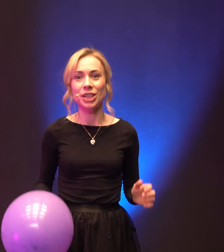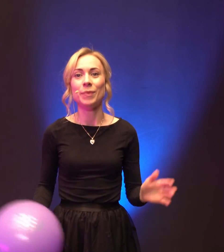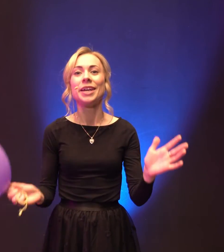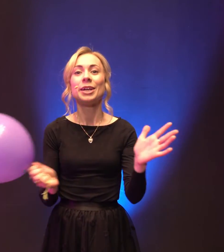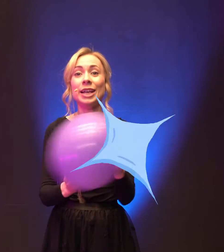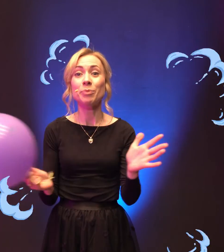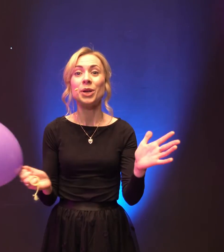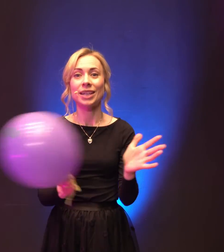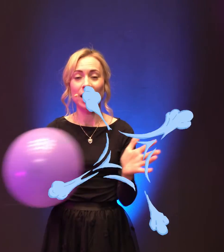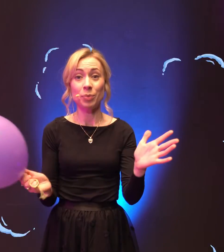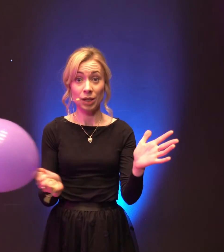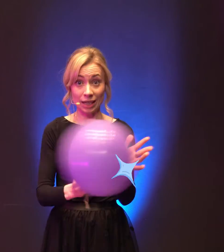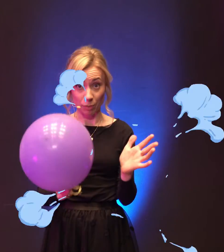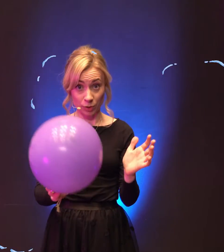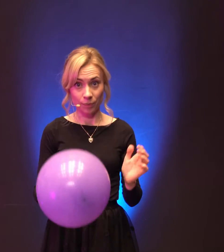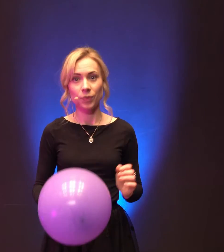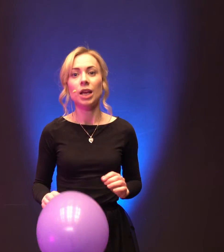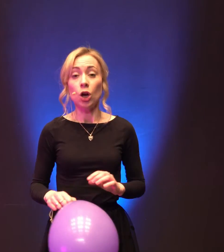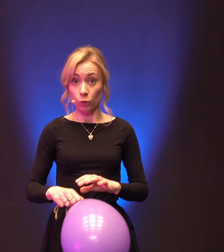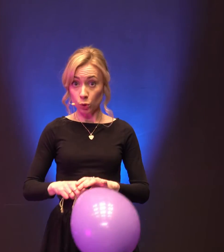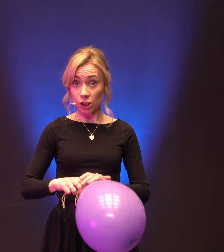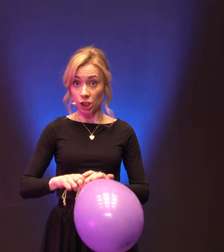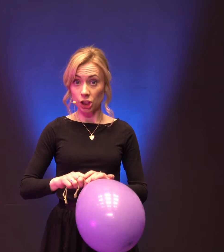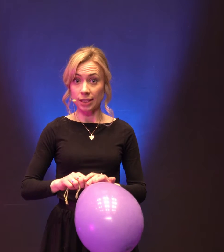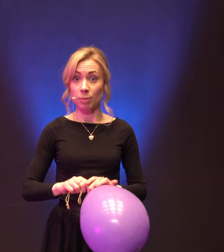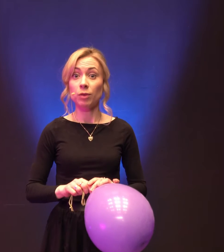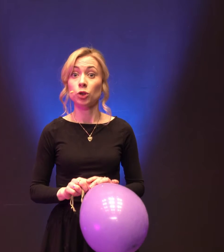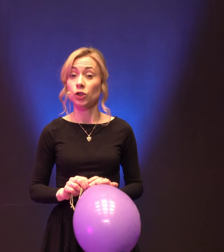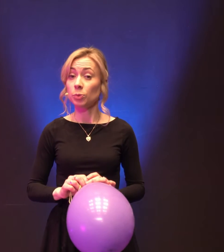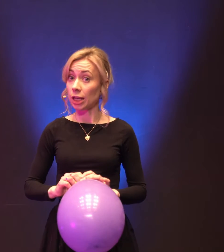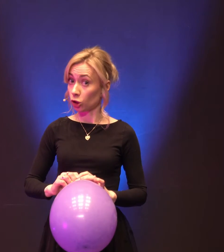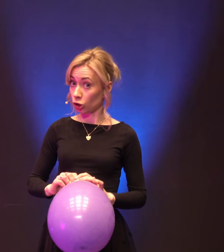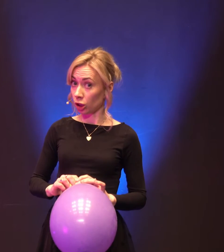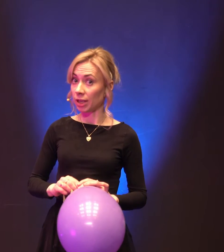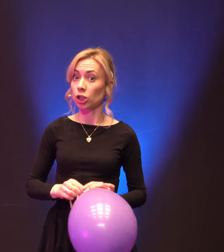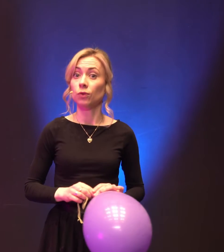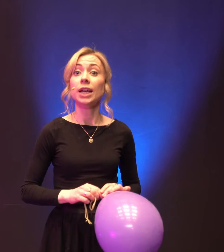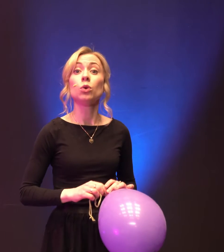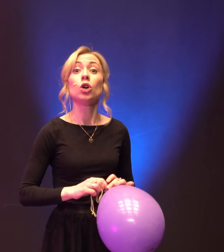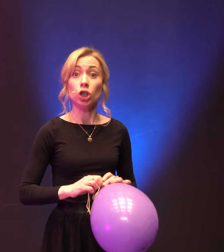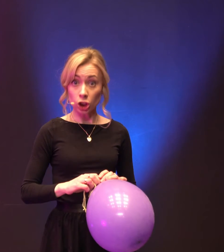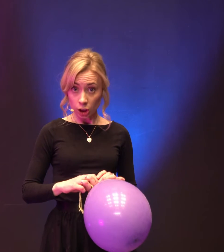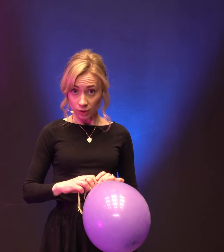uderzamy klap, klap, klap. W drugiej części tej zabawy poćwiczymy nad kontrolą naszego wdechu i